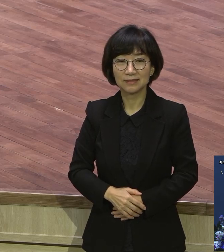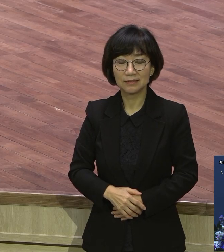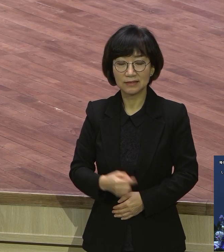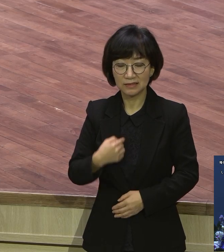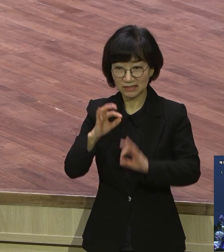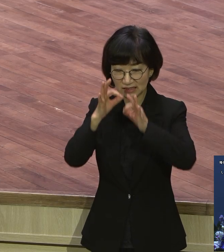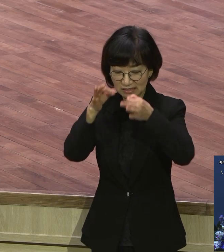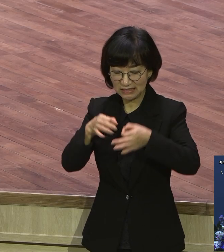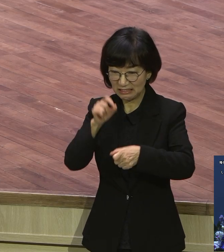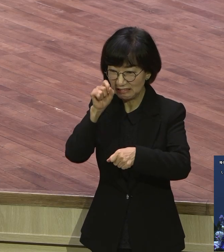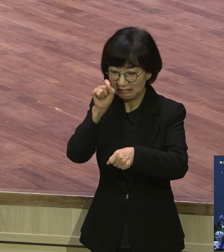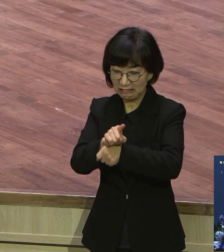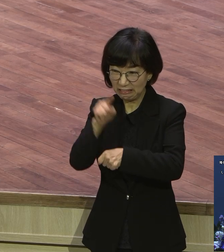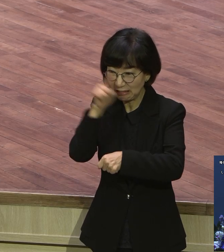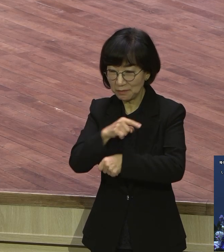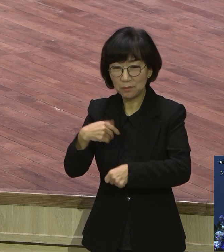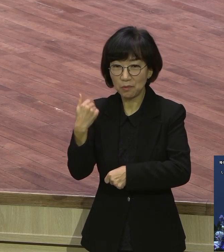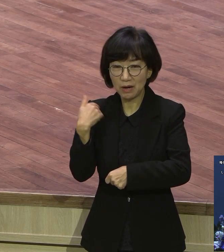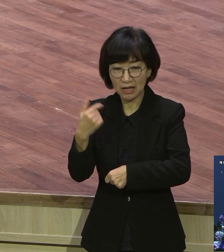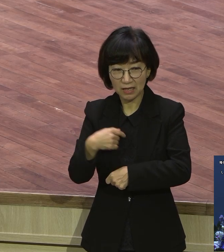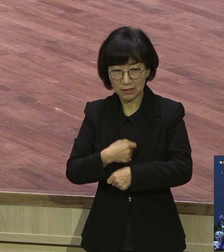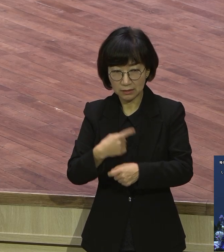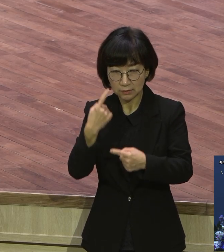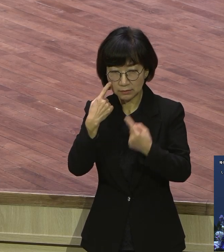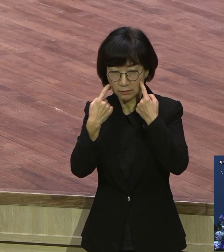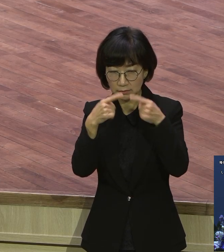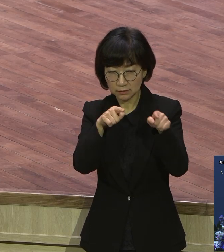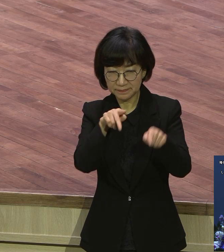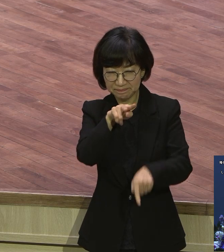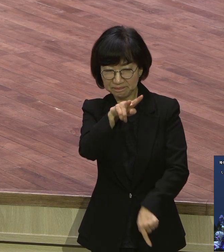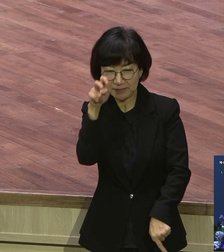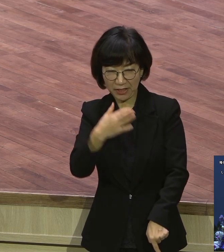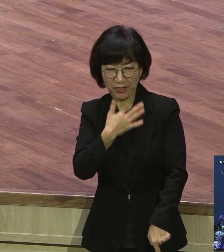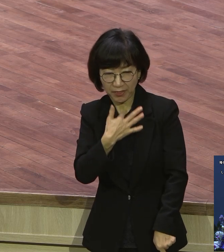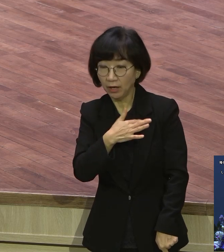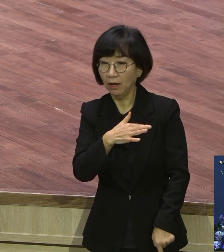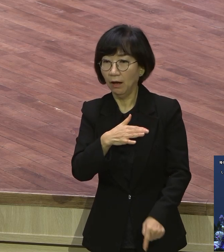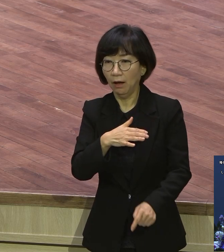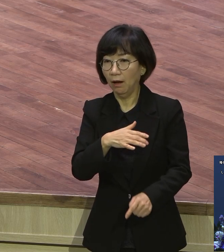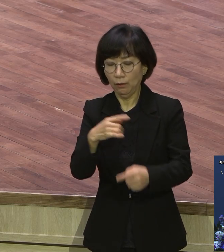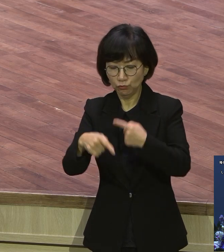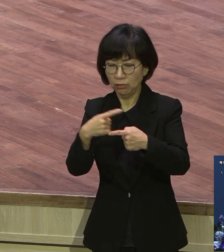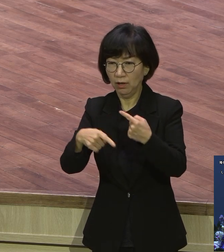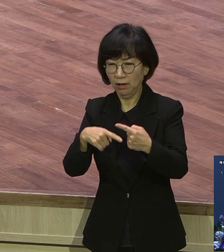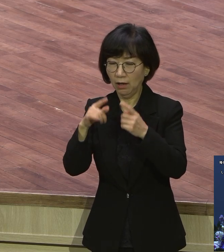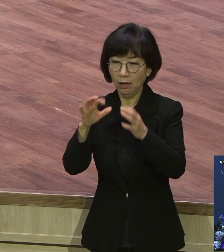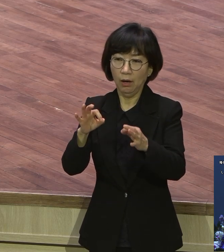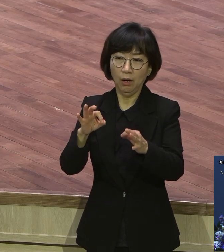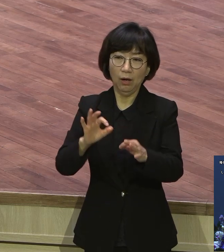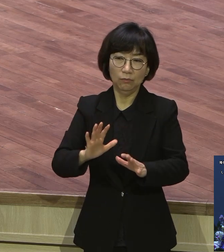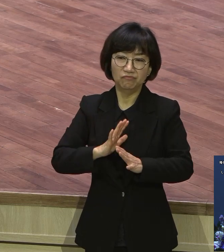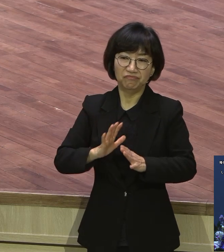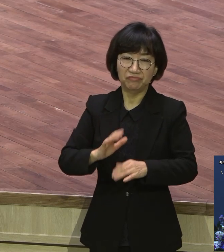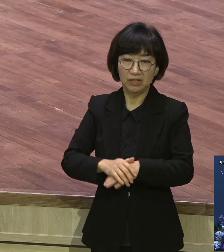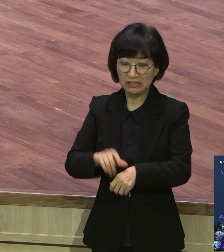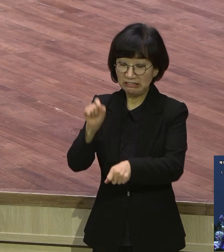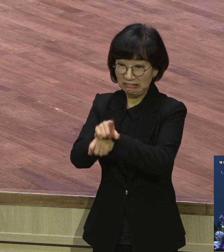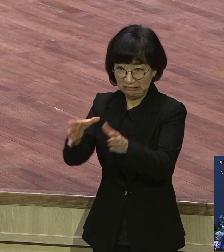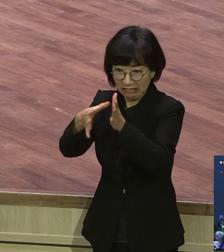더러운 걸 모르네 그런 주로 아주 성품이 안 좋은 사람들이 용서를 못해요